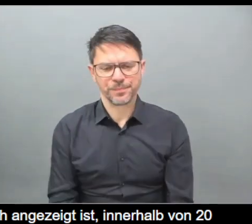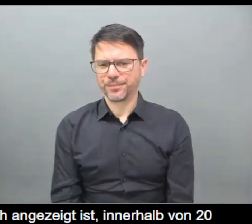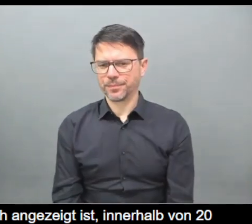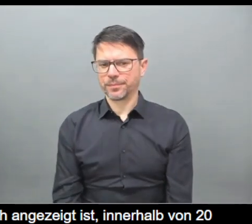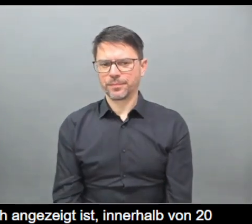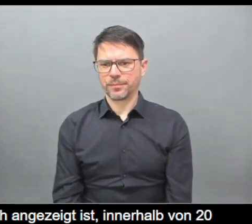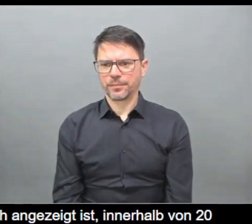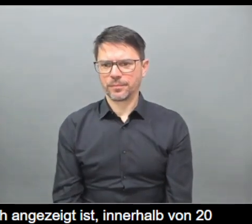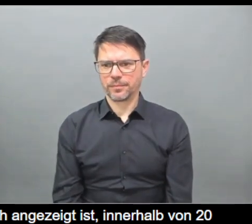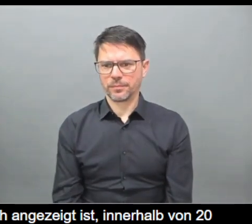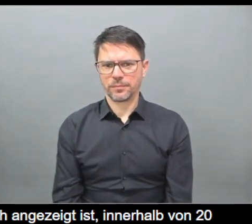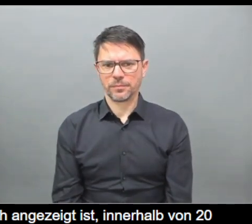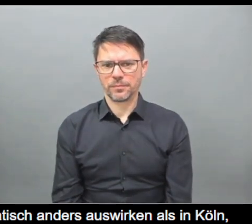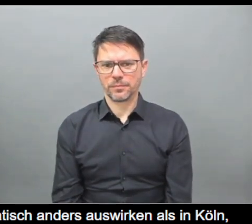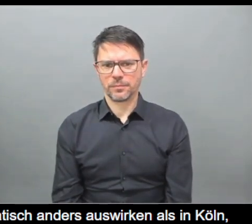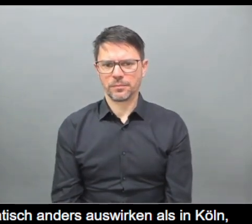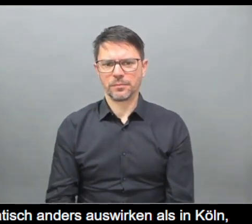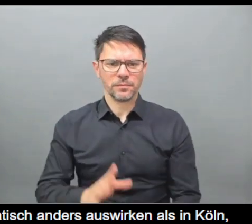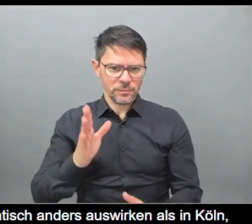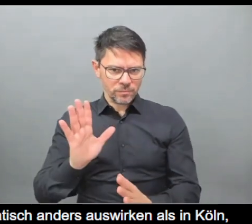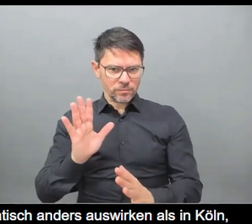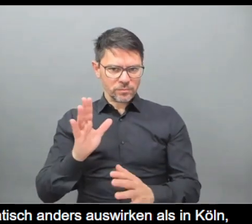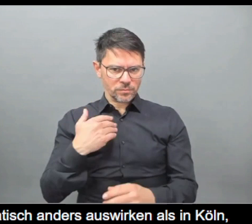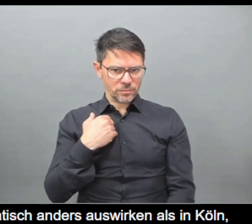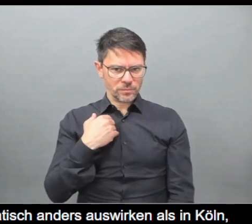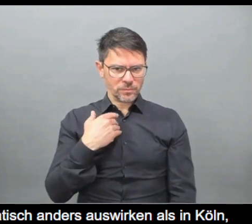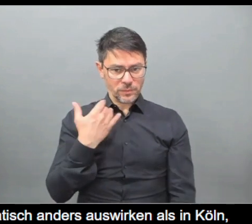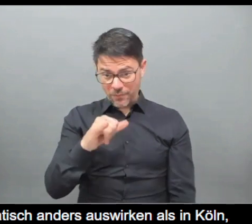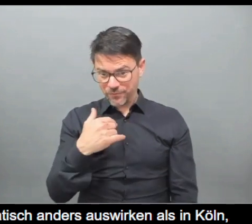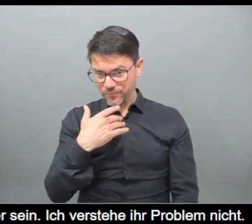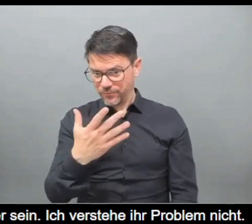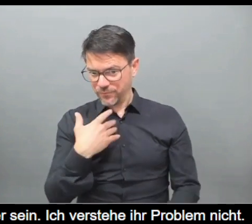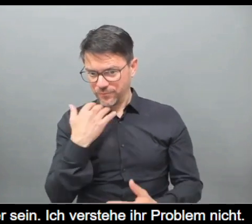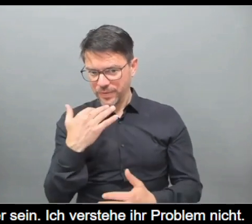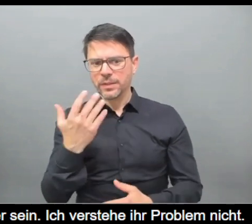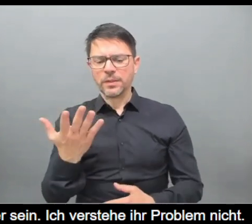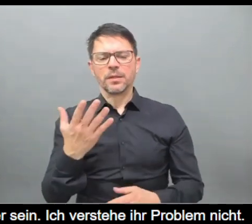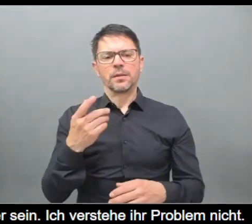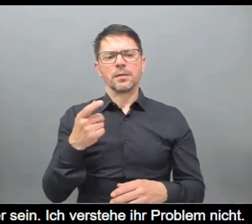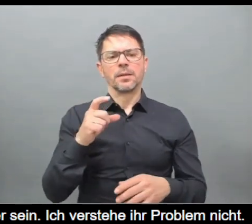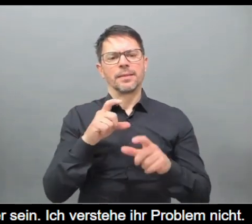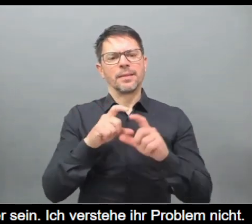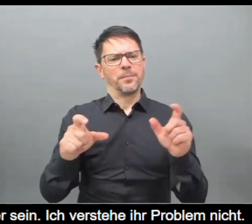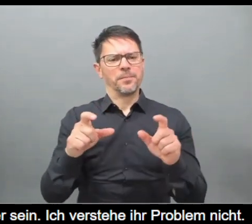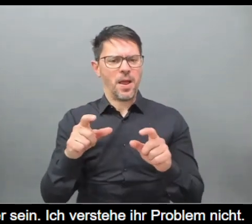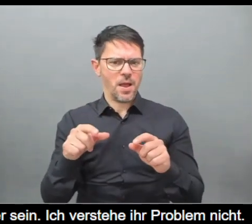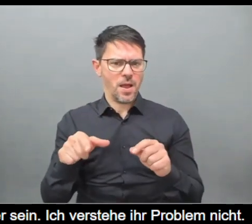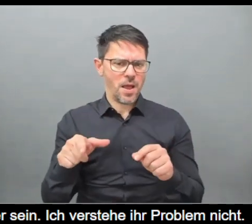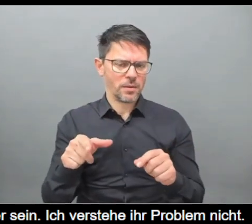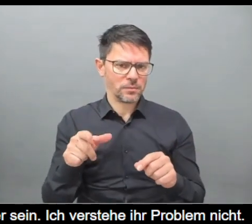den Netzen, die wir haben deutschlandweit. Das ist auch anerkannt wissenschaftlich. Und dieses Netz geht davon aus, dass es große